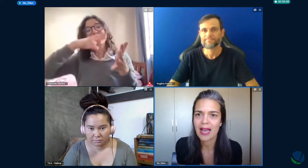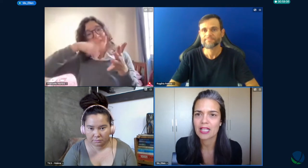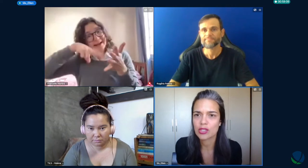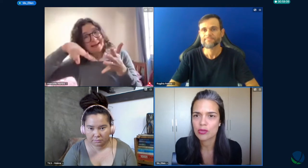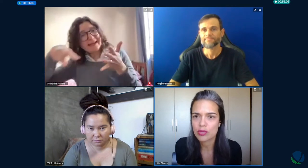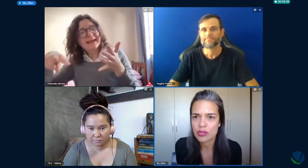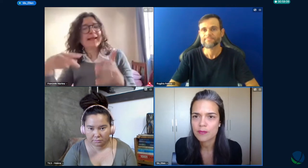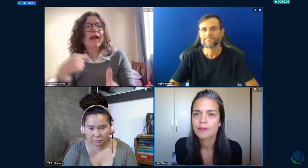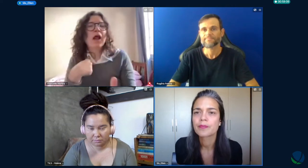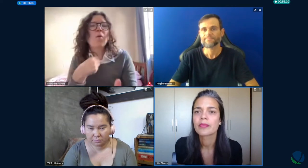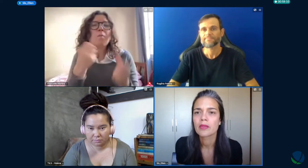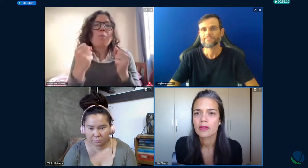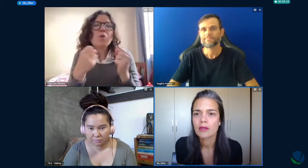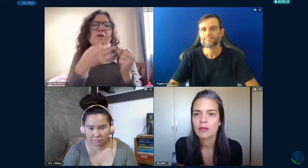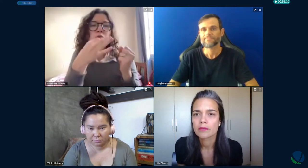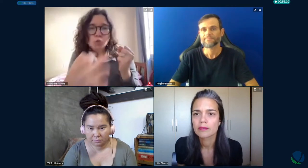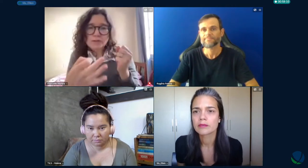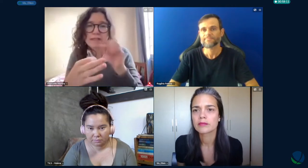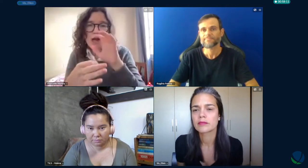materiais didáticos.